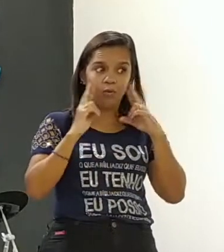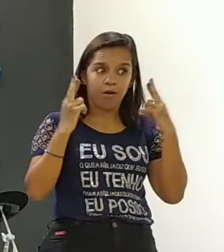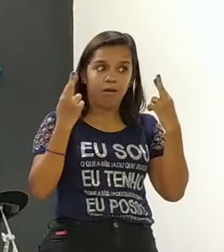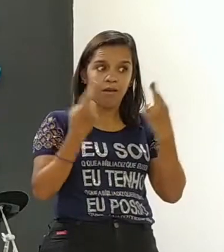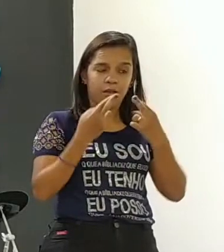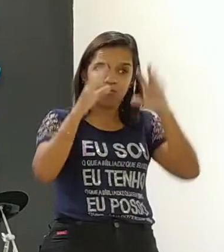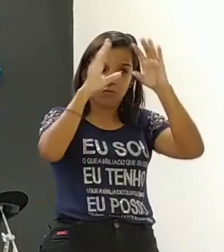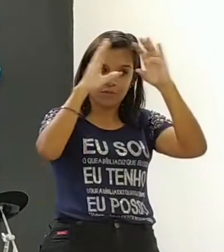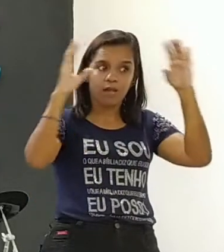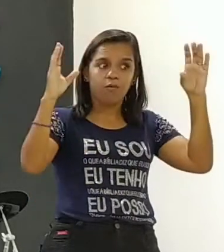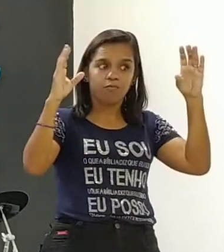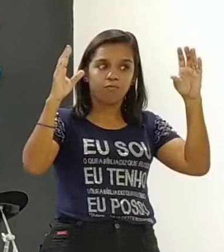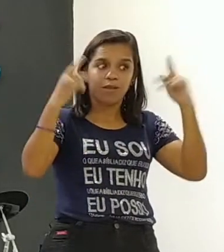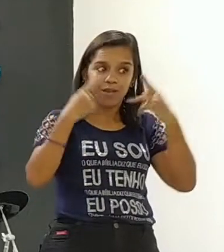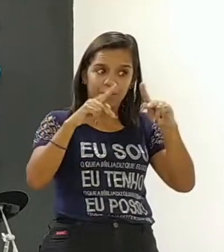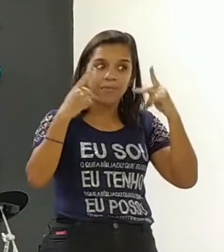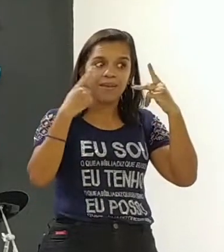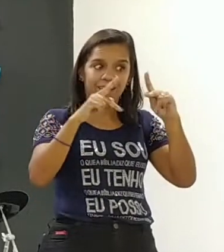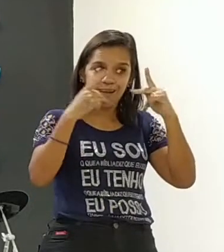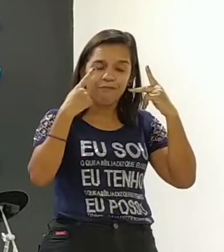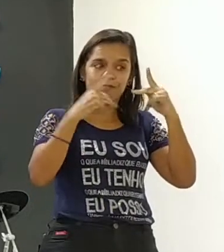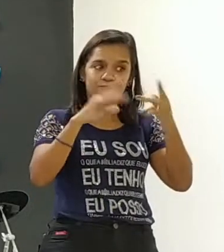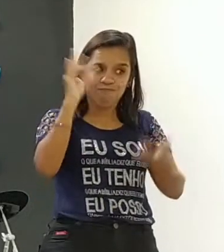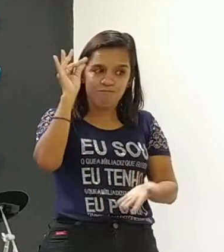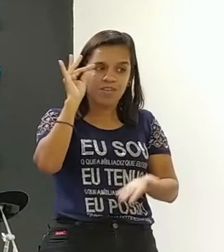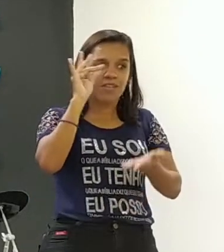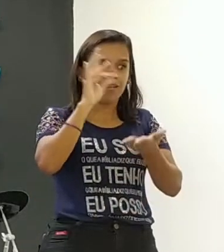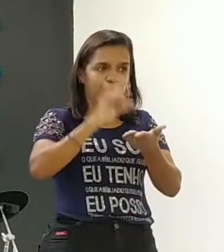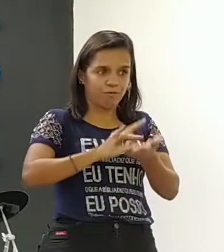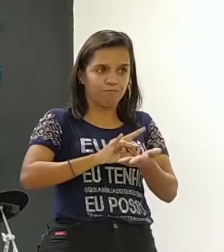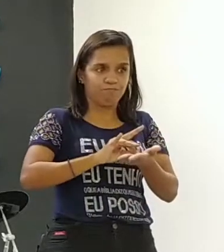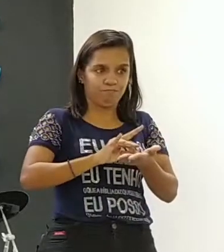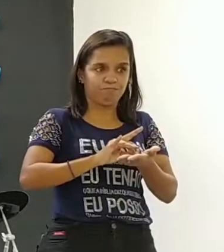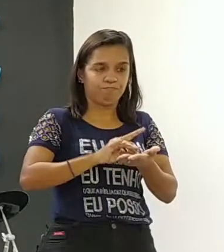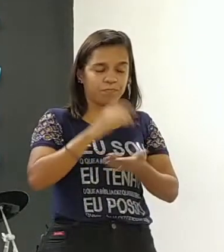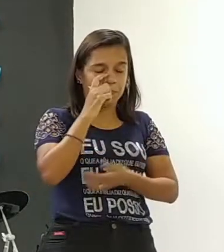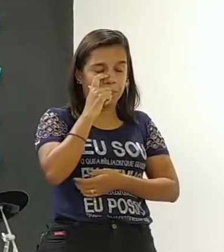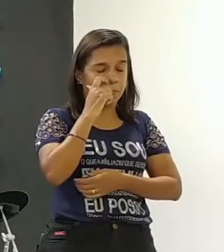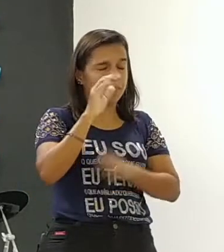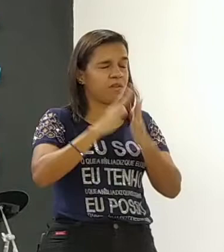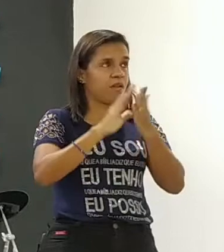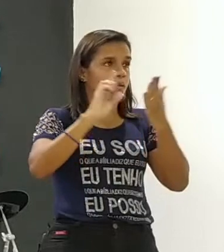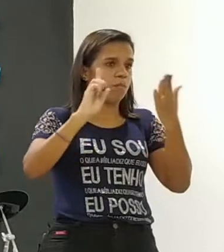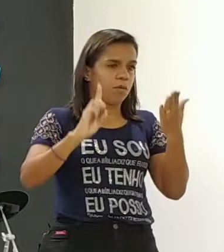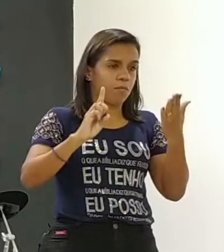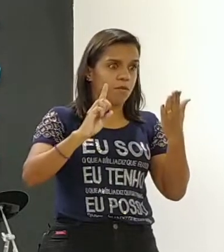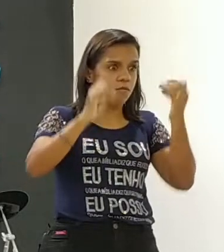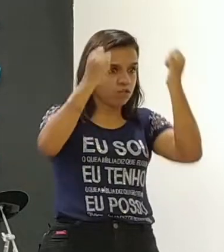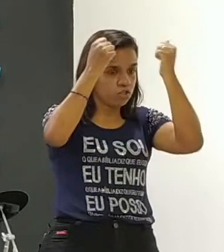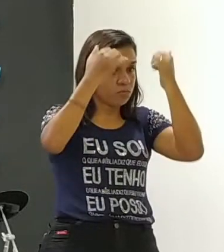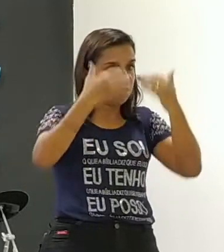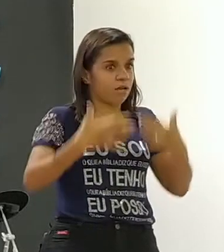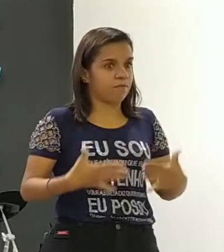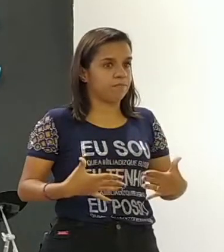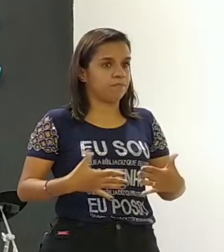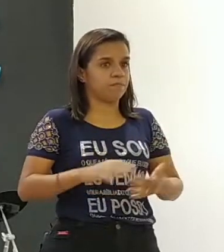É verdade. E isso teve um preço. É verdade. A Bíblia ela vai dizer que